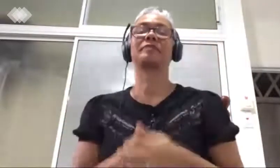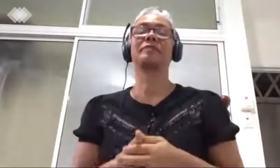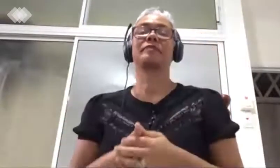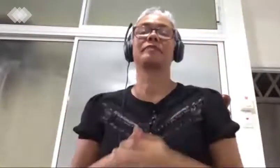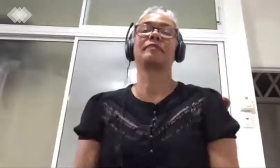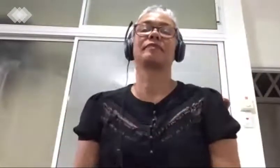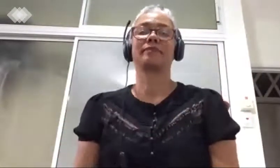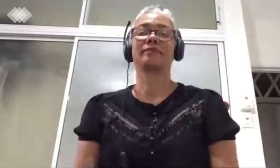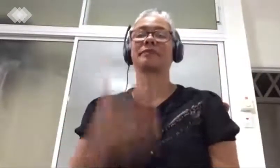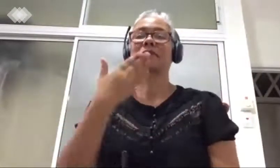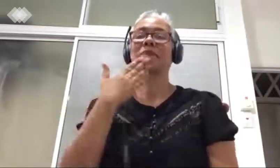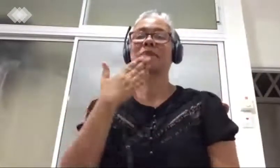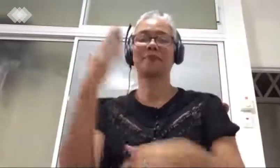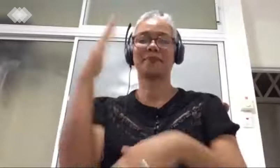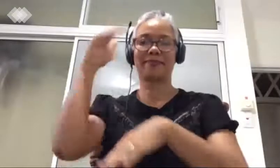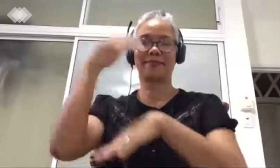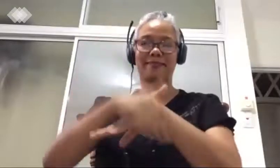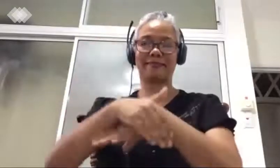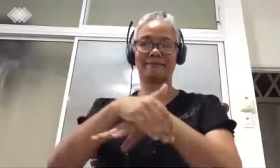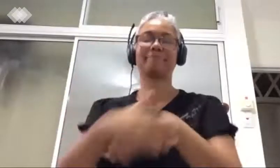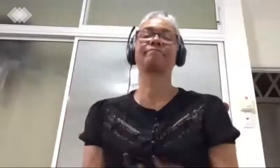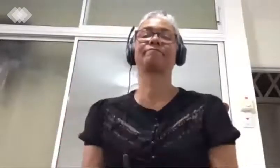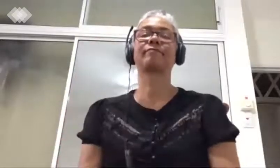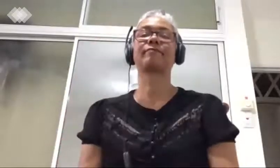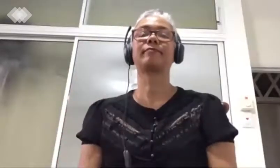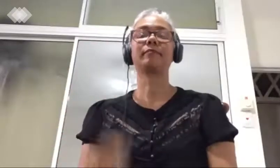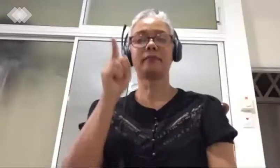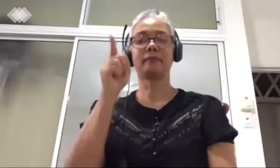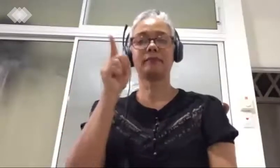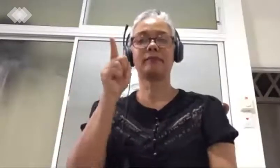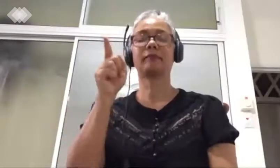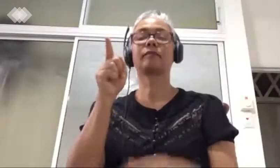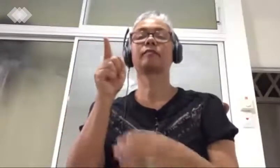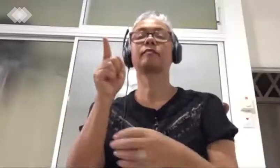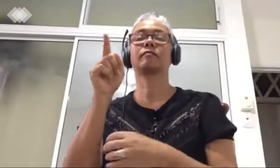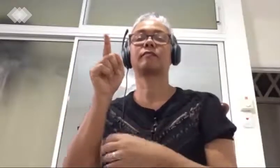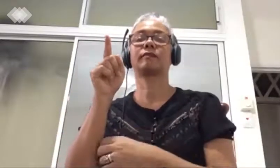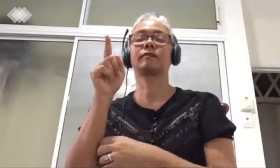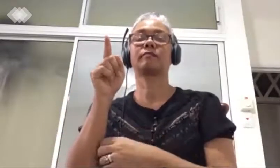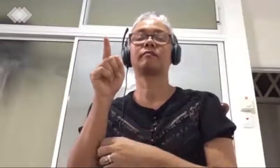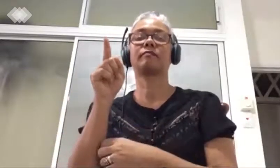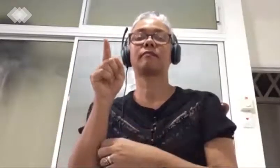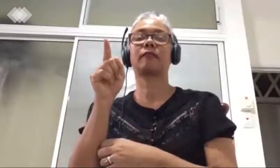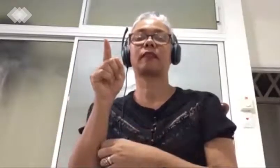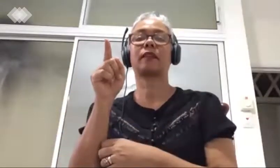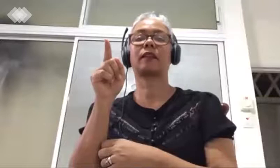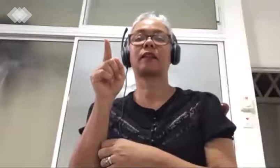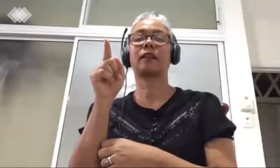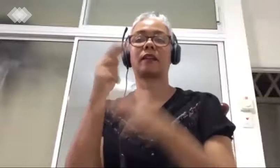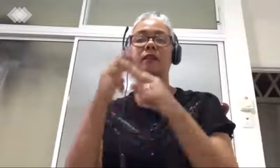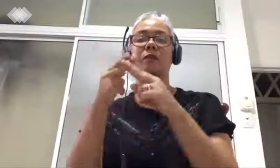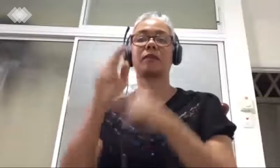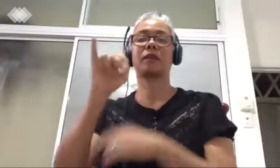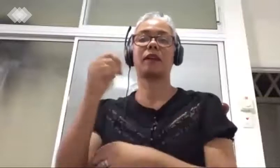de hoy. Les dejo con el licenciado Jairo Mercedes, quien es el verdadero propulsor por parte del CODOXI de todas